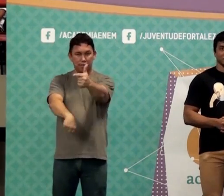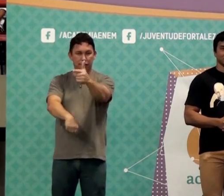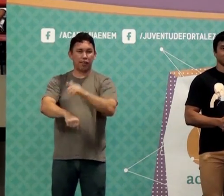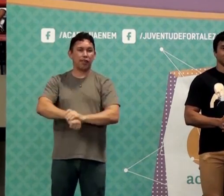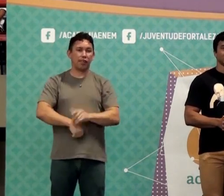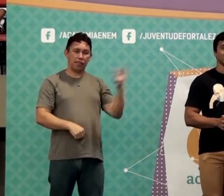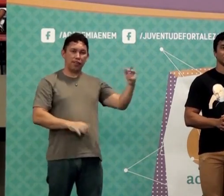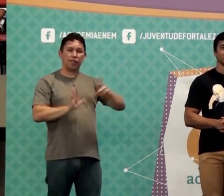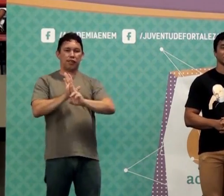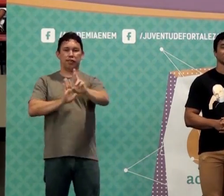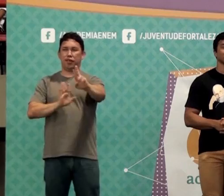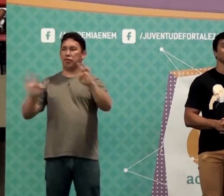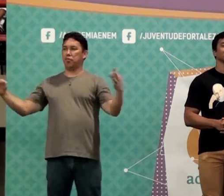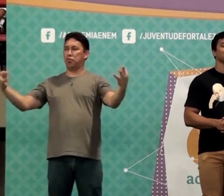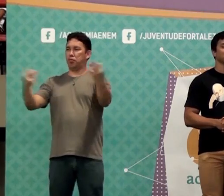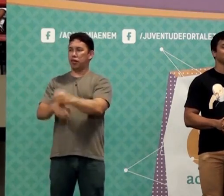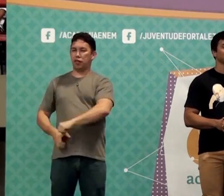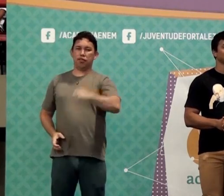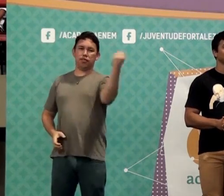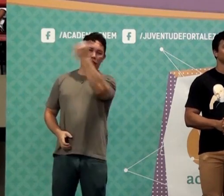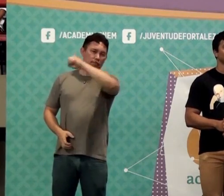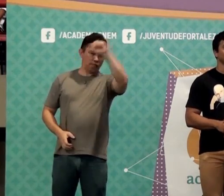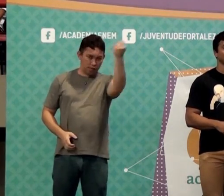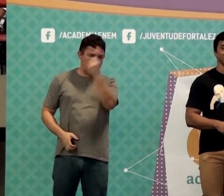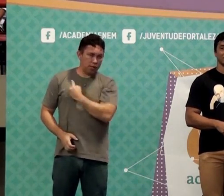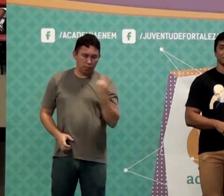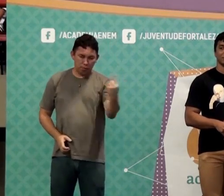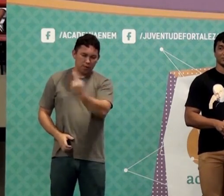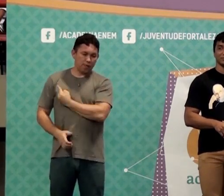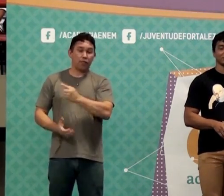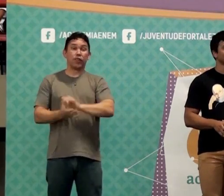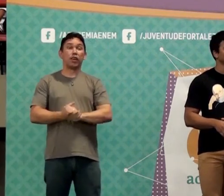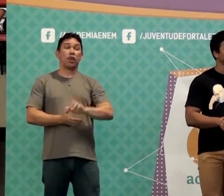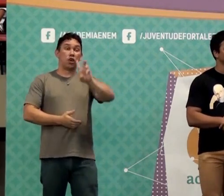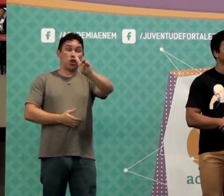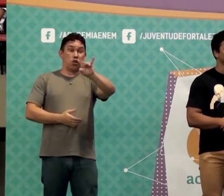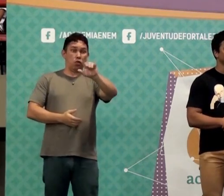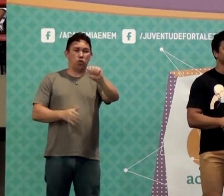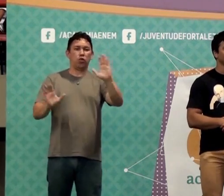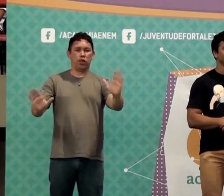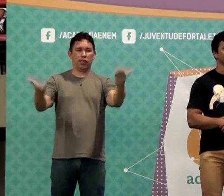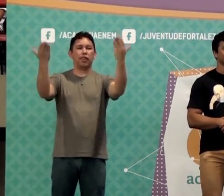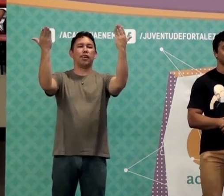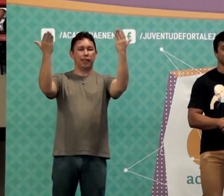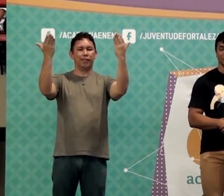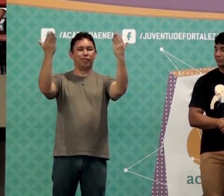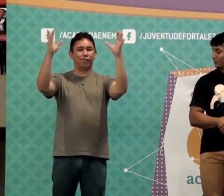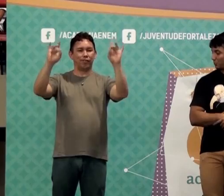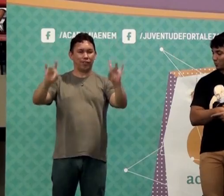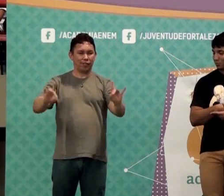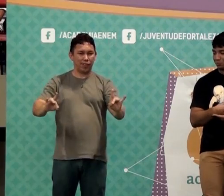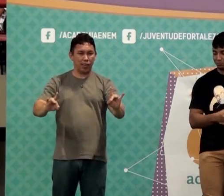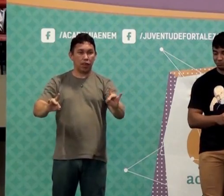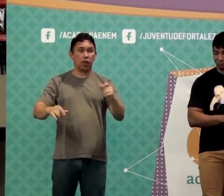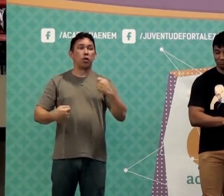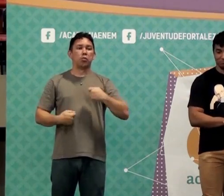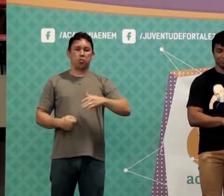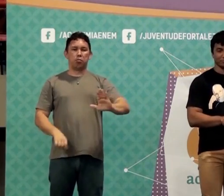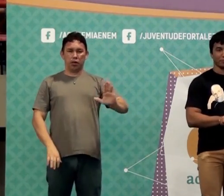a homenagem. Eu sou o suzerano. Este jovem, como é teu nome? Gabriel será meu vassalo. Eu vou